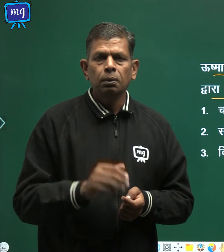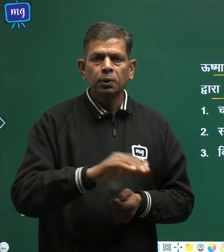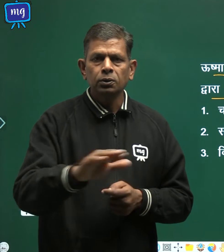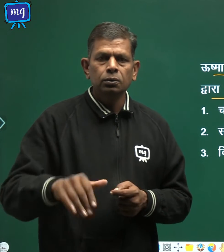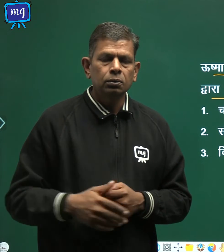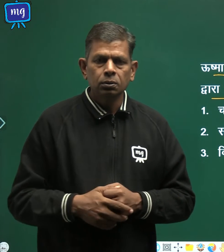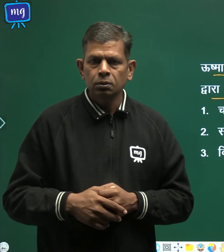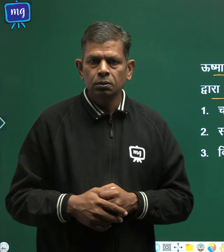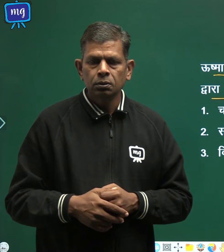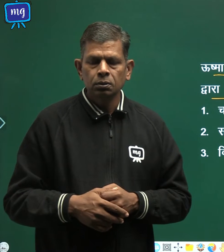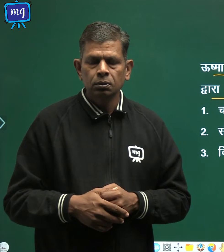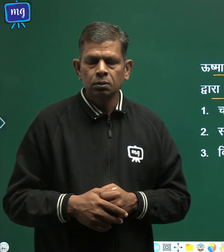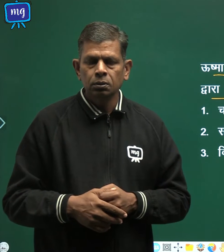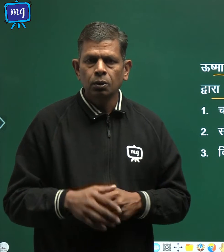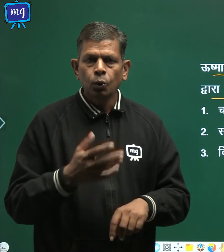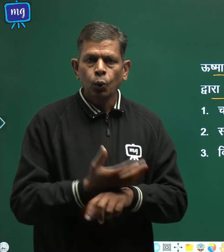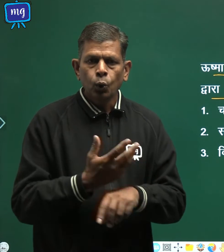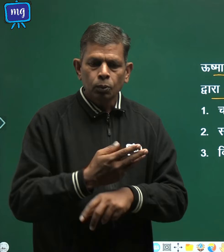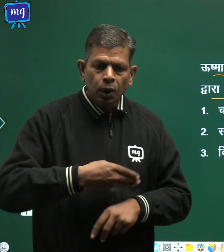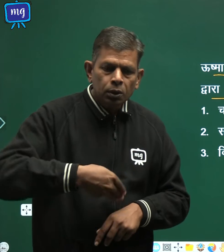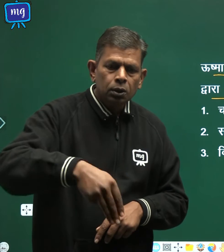बच्चों, ऊष्मा स्थानांतरण की